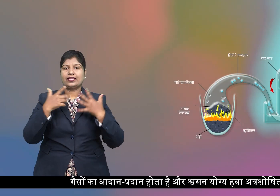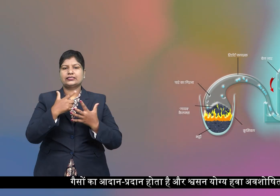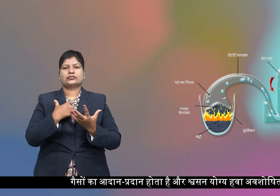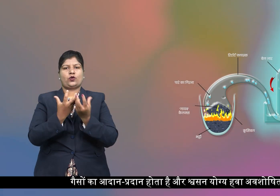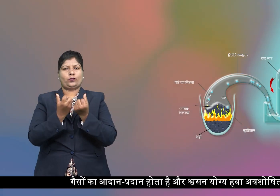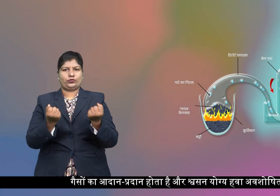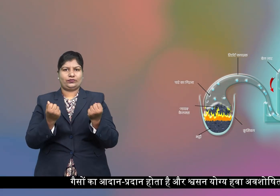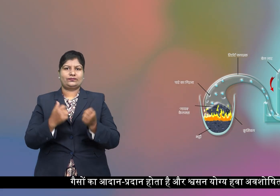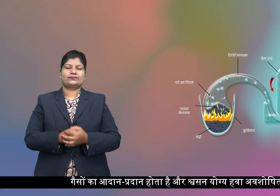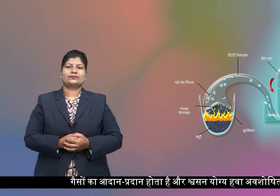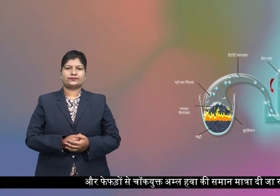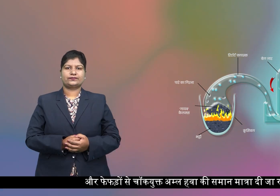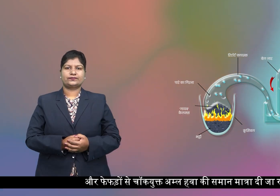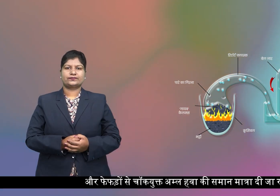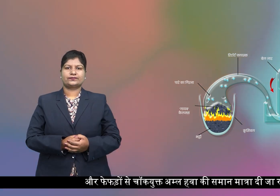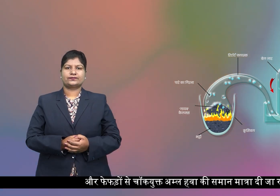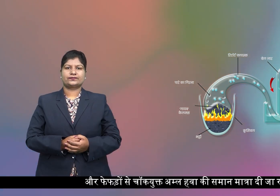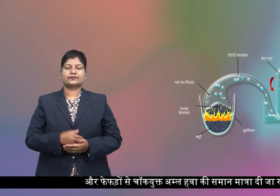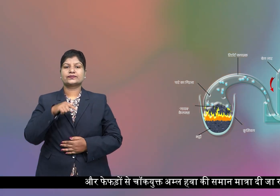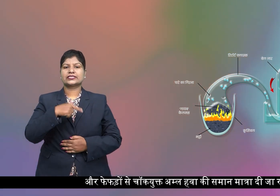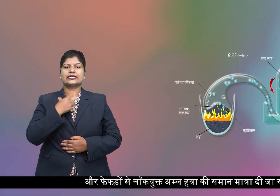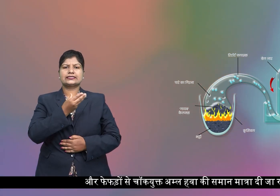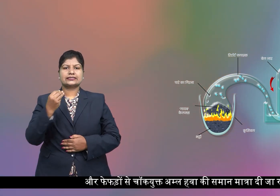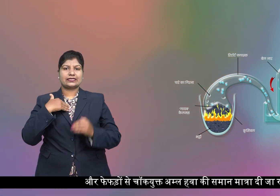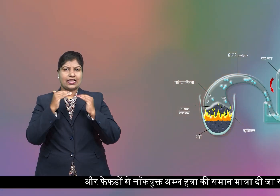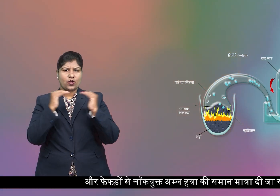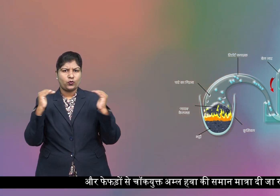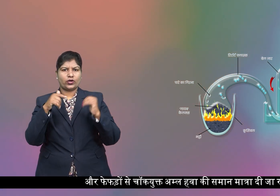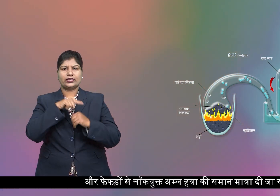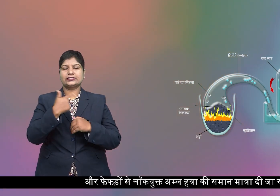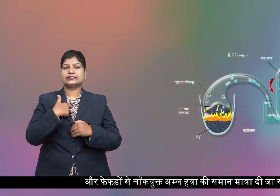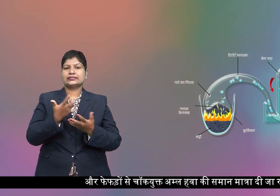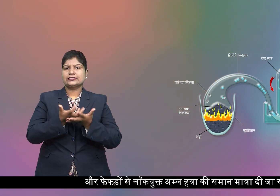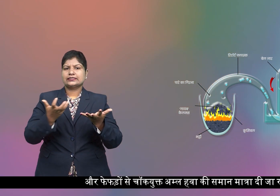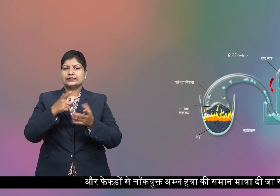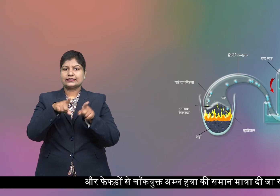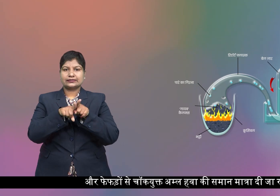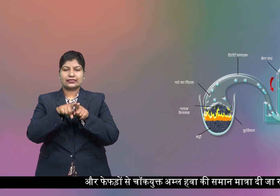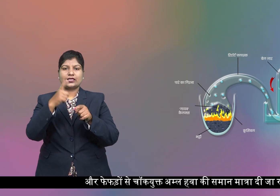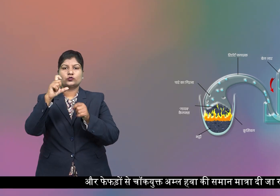हो रही है और फेफड़ों से चौकयुक्त अम्ल हवा की